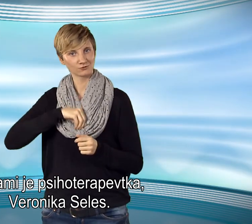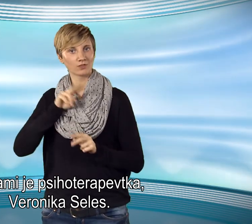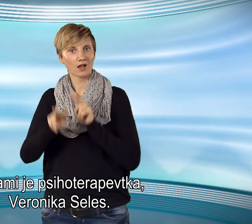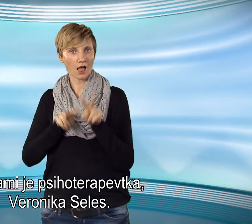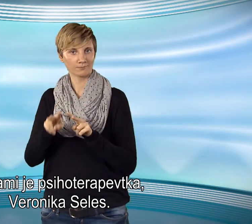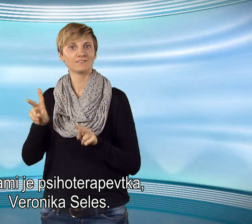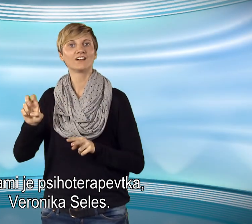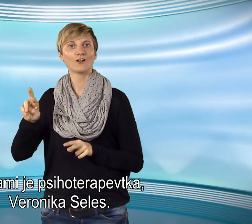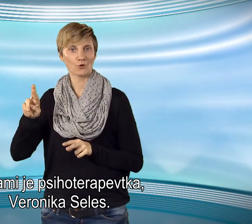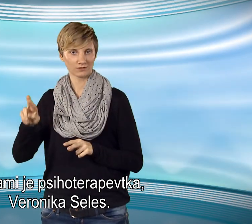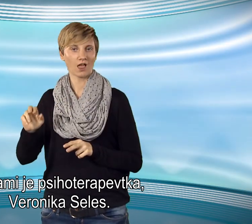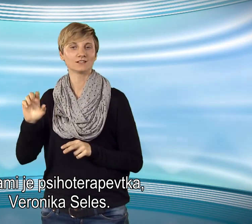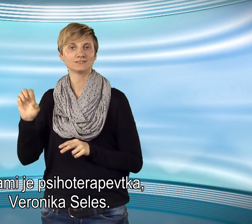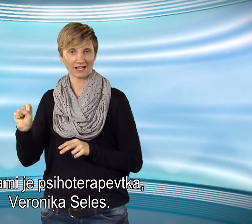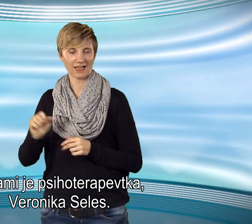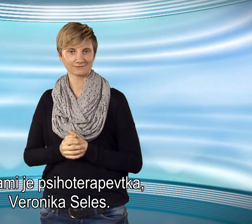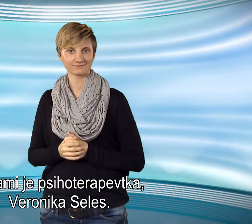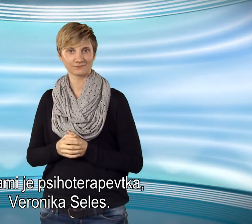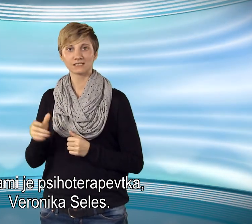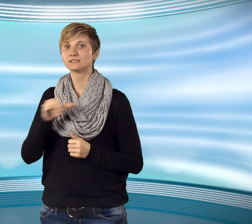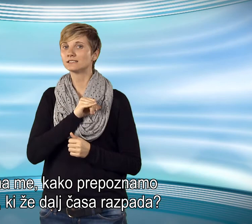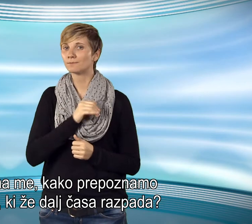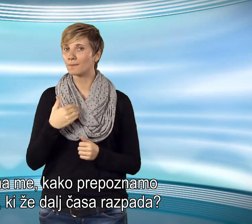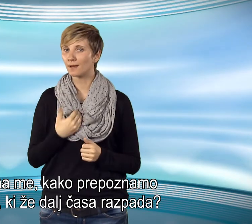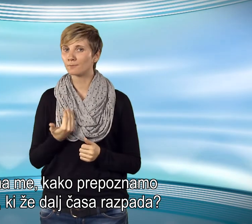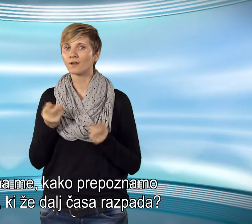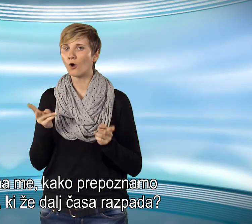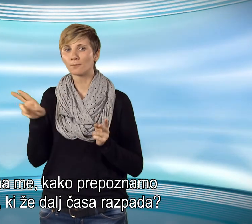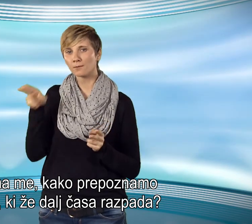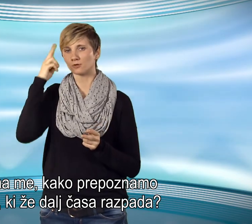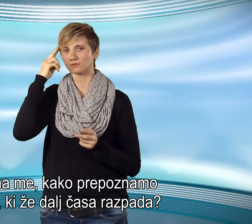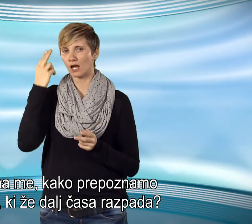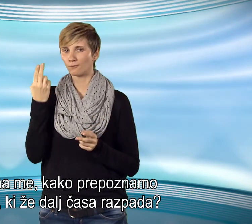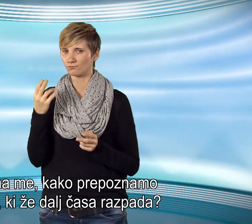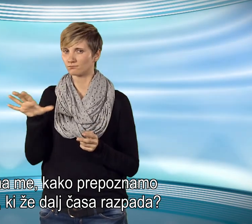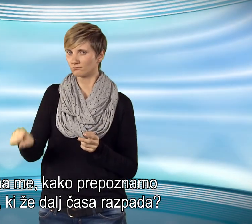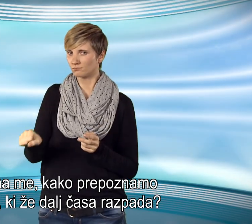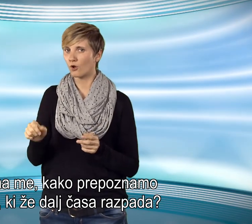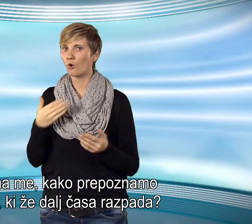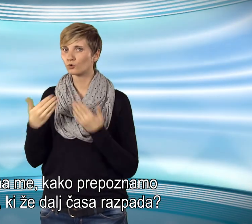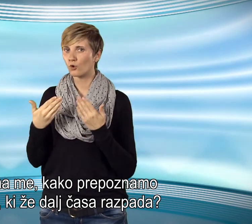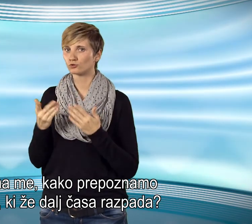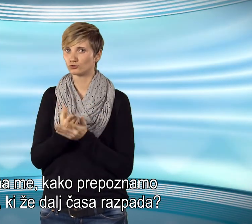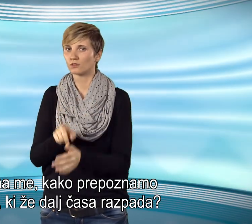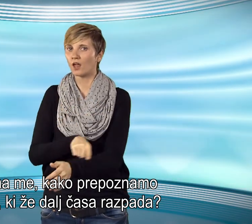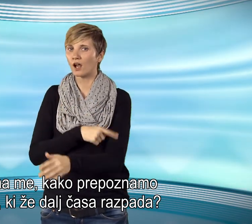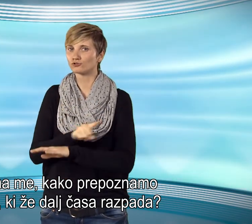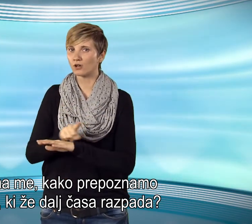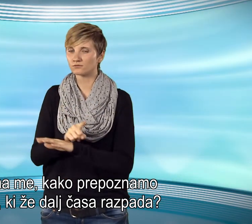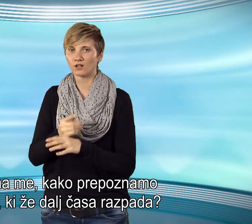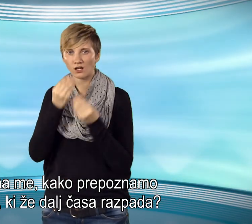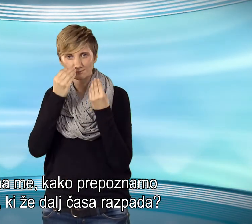je psihoterapevtka Veronika Seles. Zanima me, kako prepoznamo odnos, ki že dalj časa